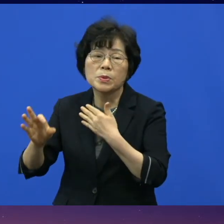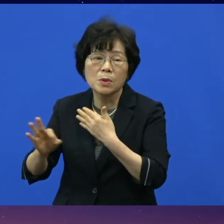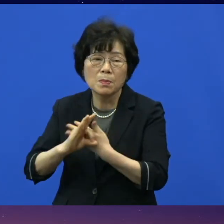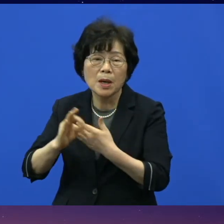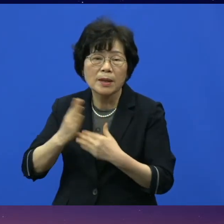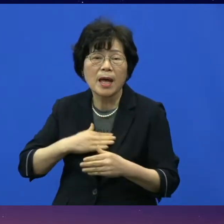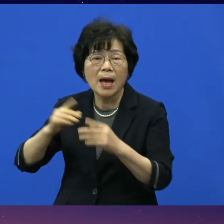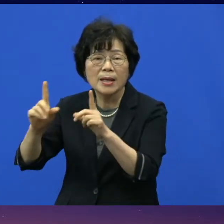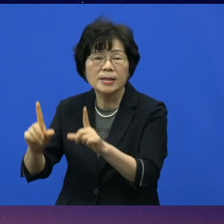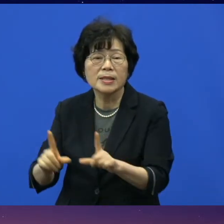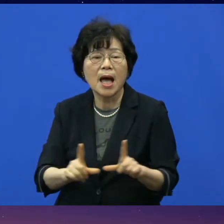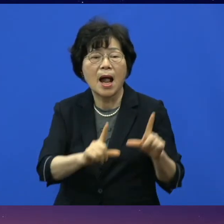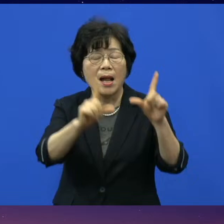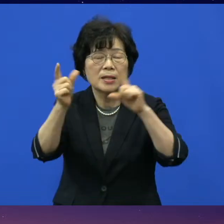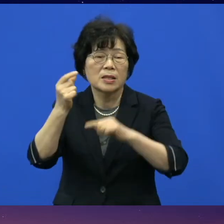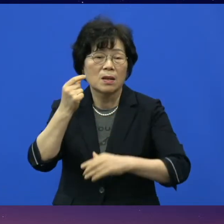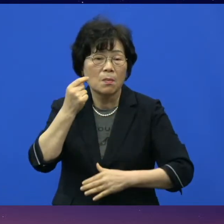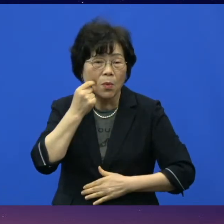내가 살 수 없습니다.